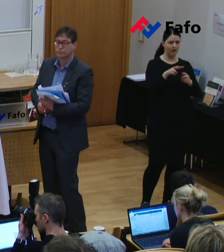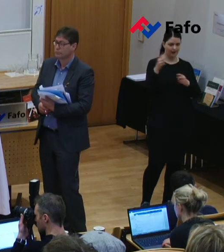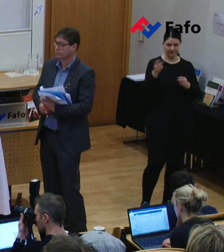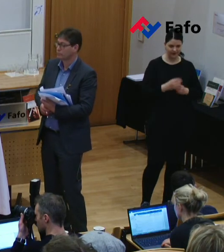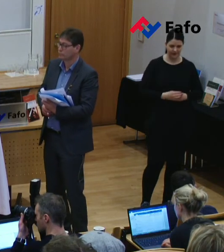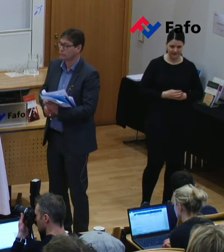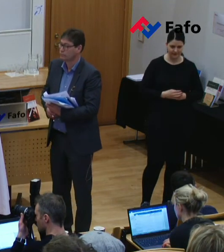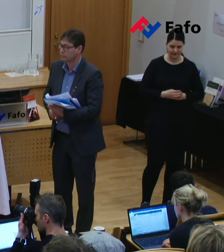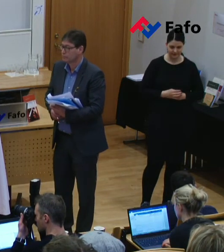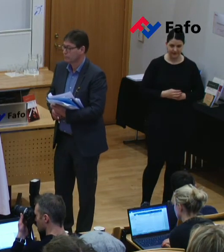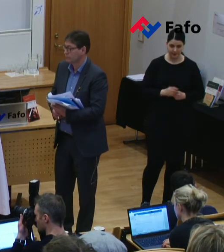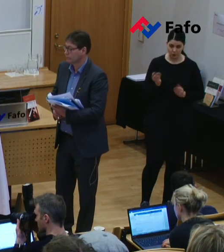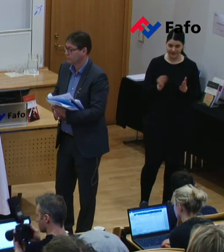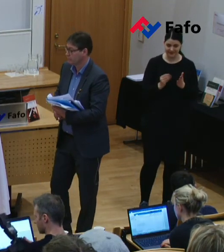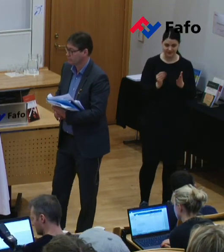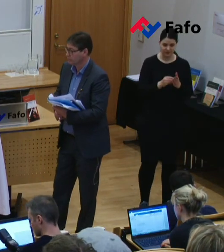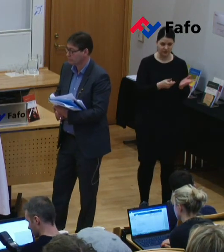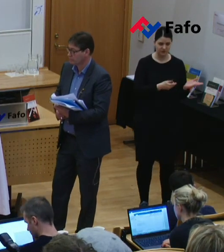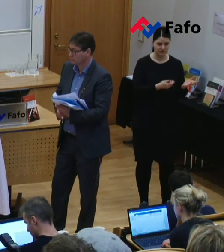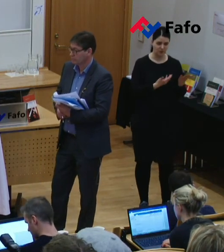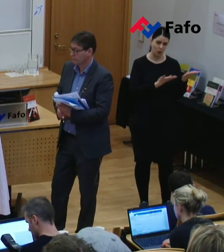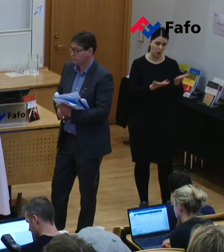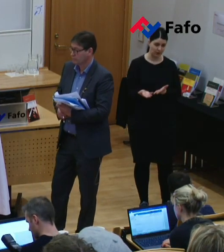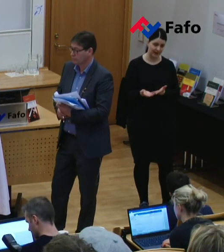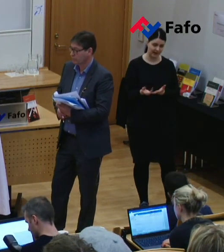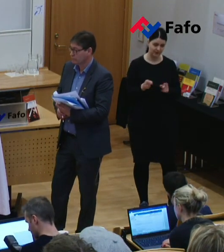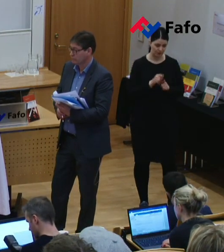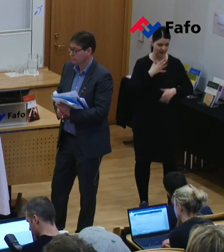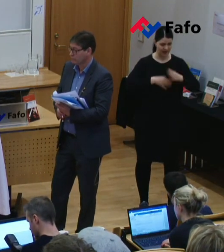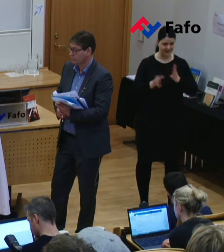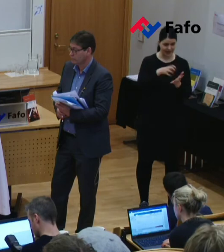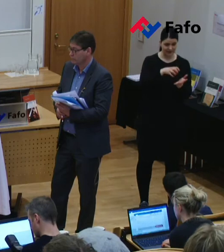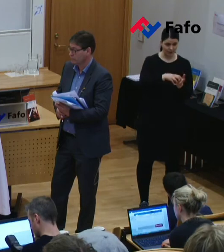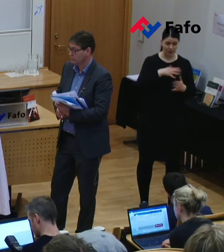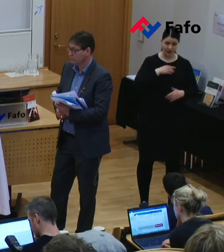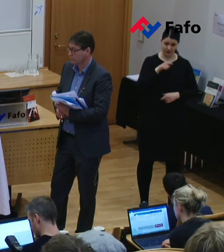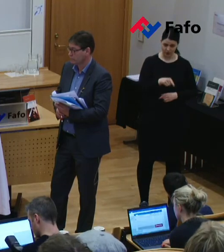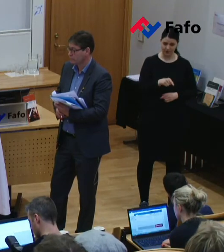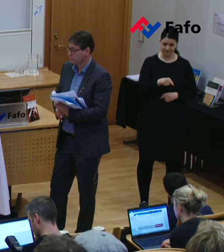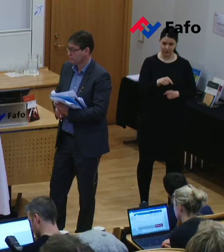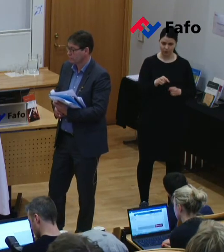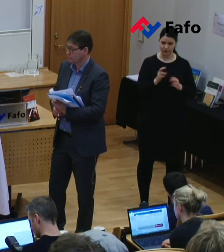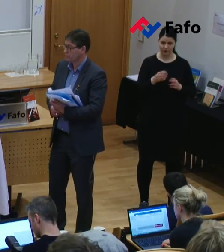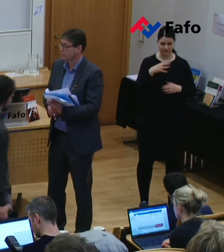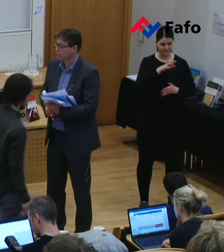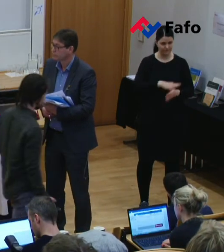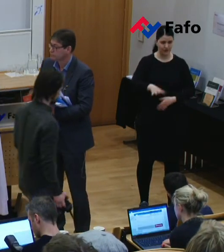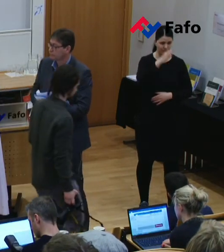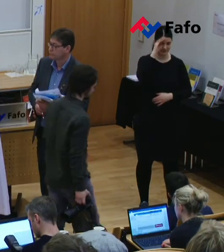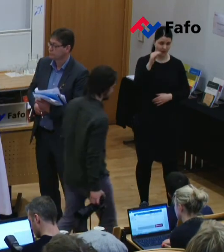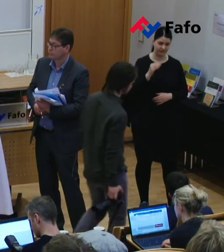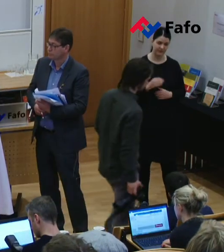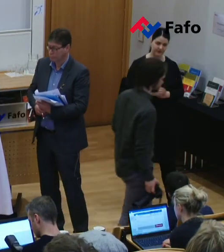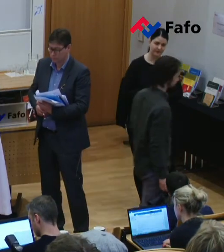andre. Og tilskuddsordningene som helsedirektoratet også har ute, og som forvaltes via fylkesmannen i forhold til både